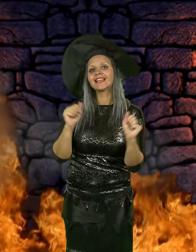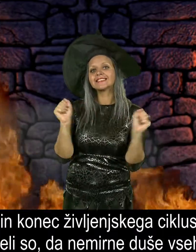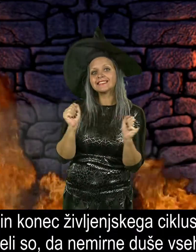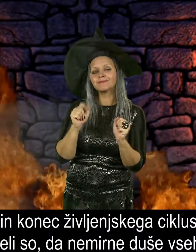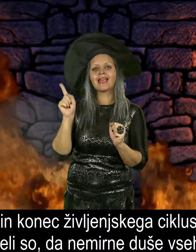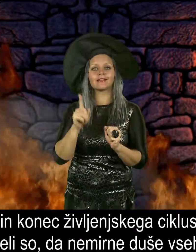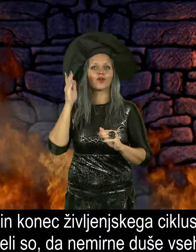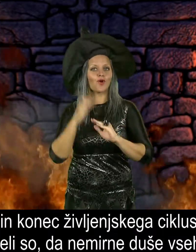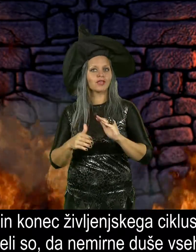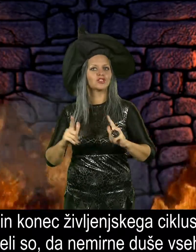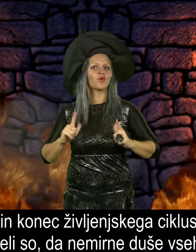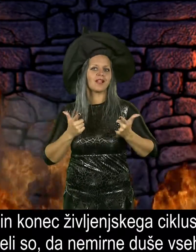ciklusa.